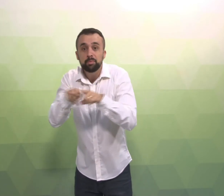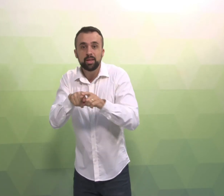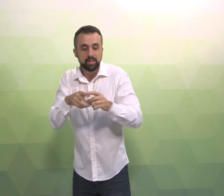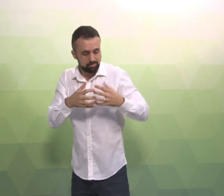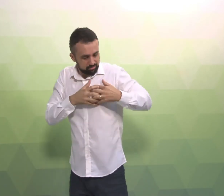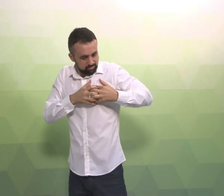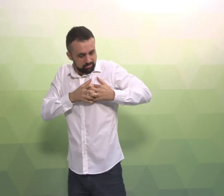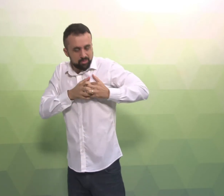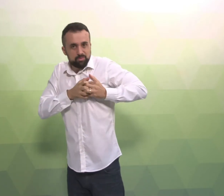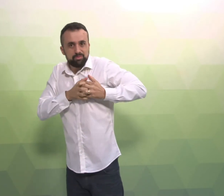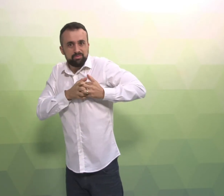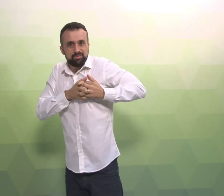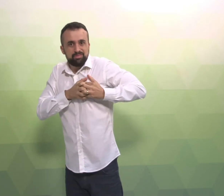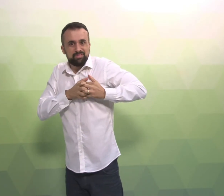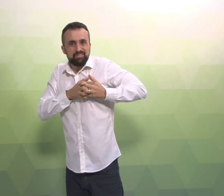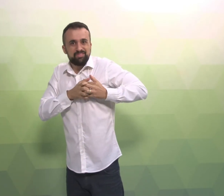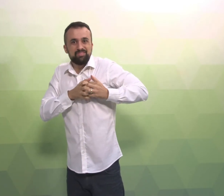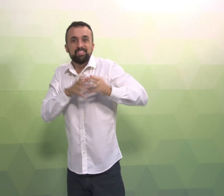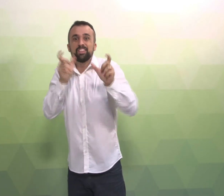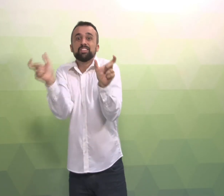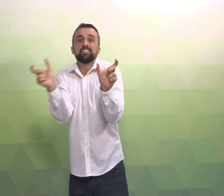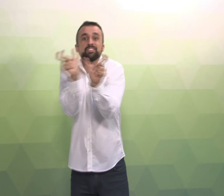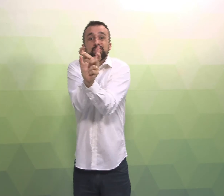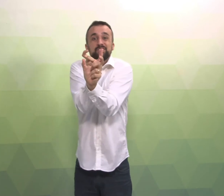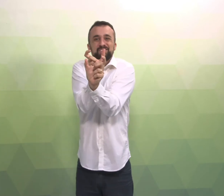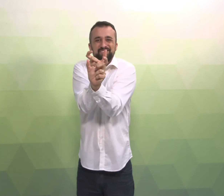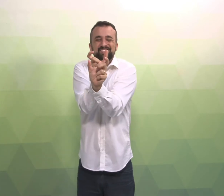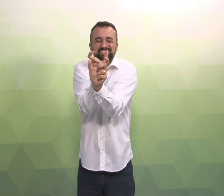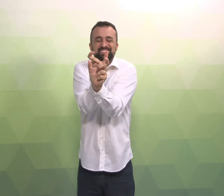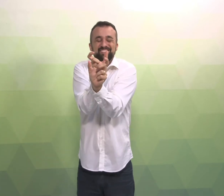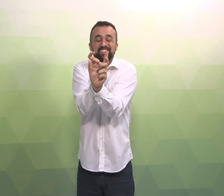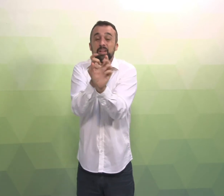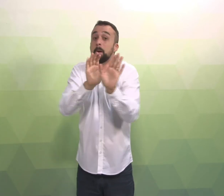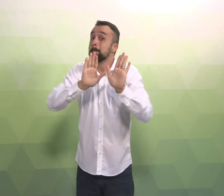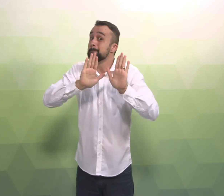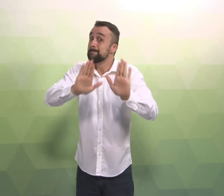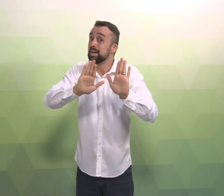É o sinal também de coração, sinônimo deste coração.